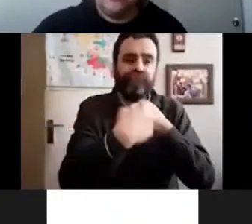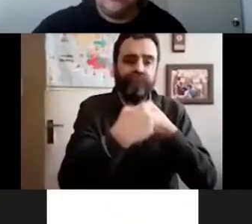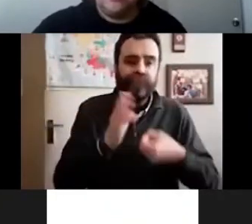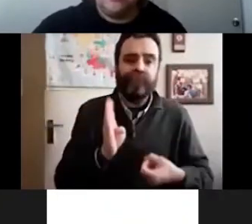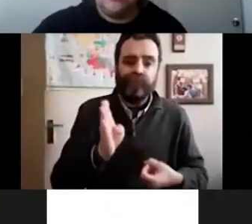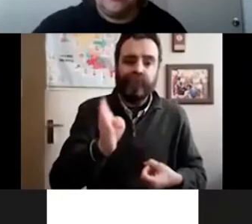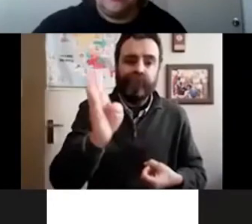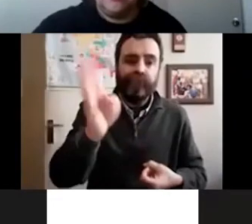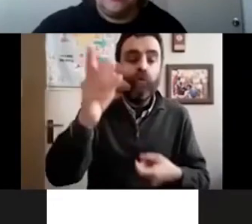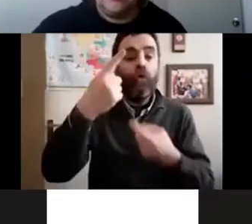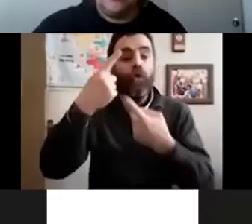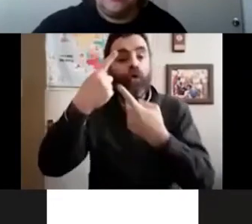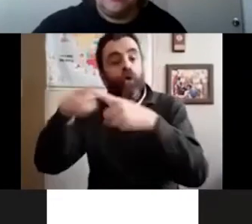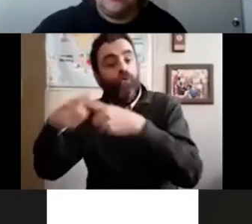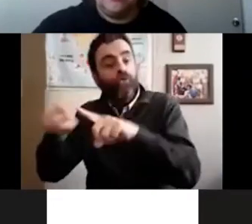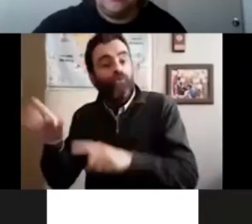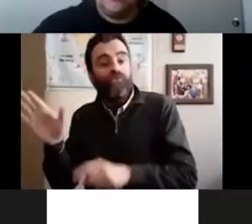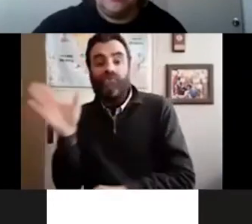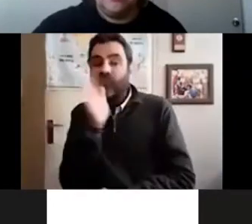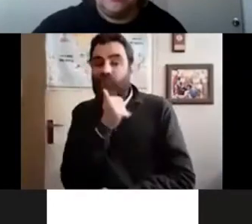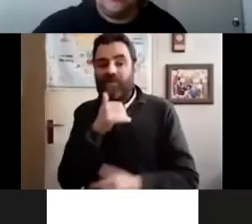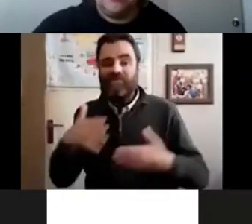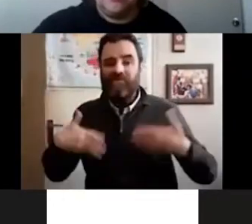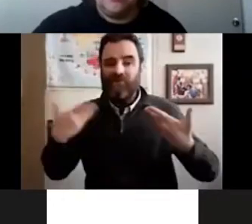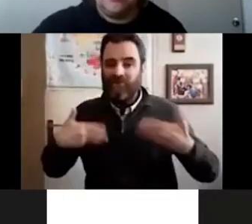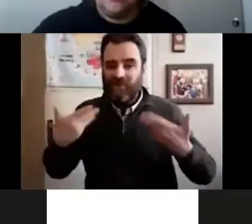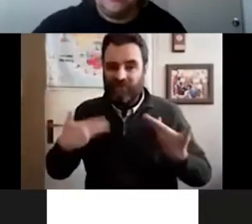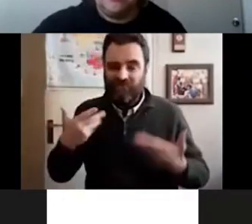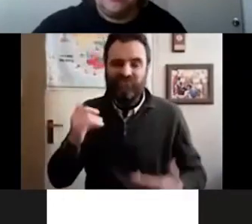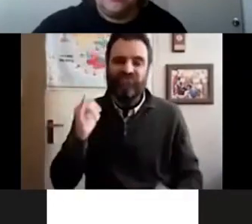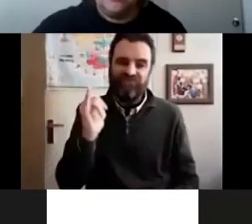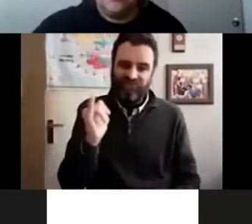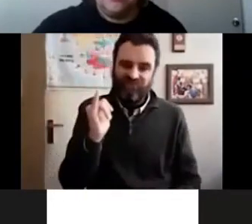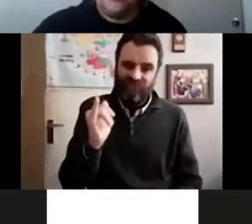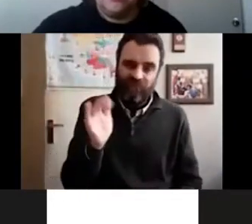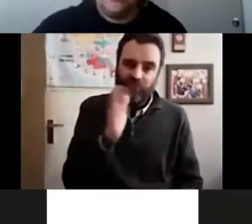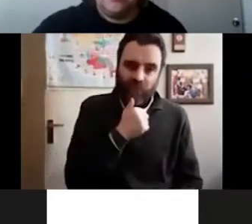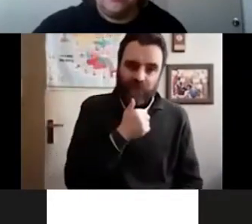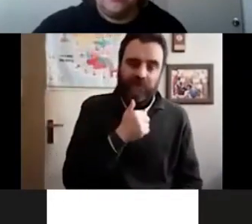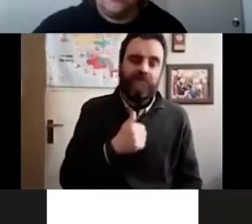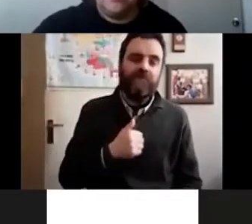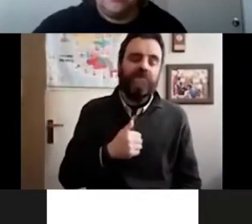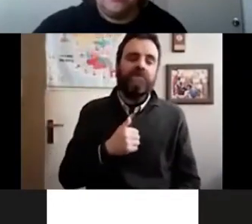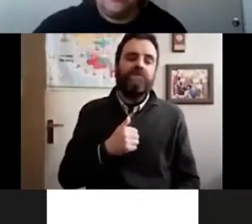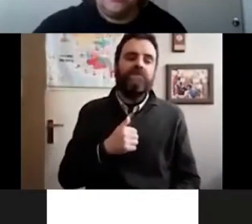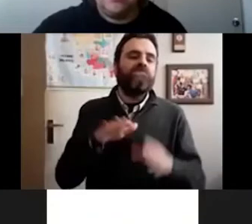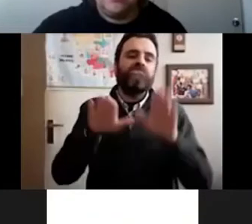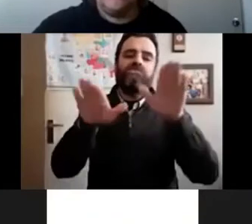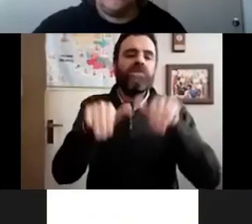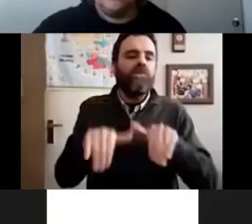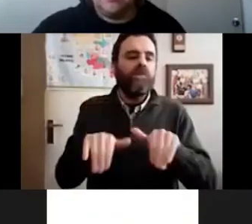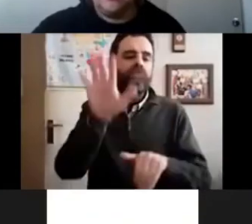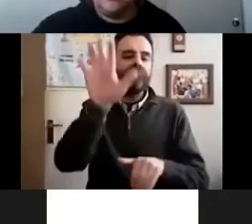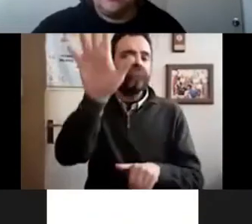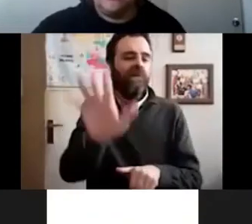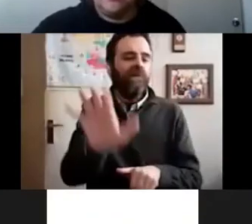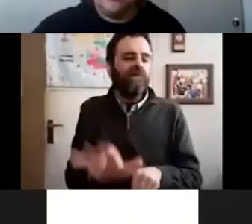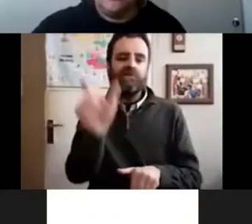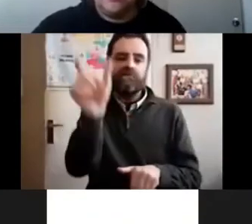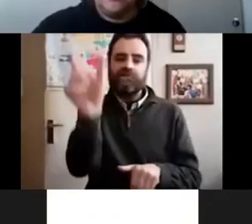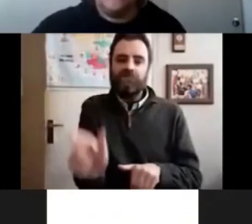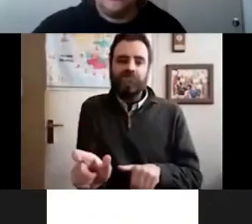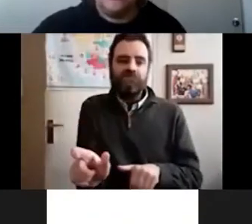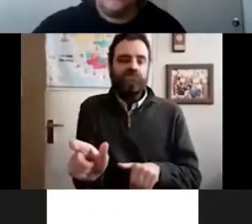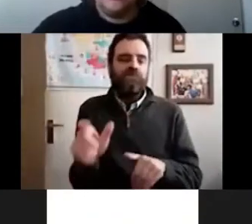hay 8 personas que participan y se conectan a la clase, pero hay otros que no tienen la motivación. Es verdad, no hay.